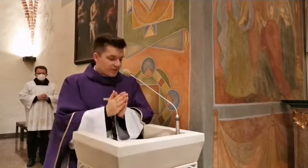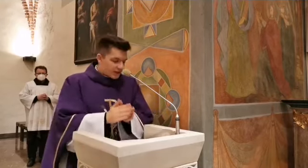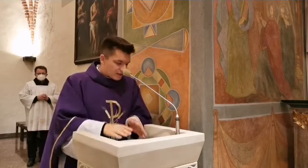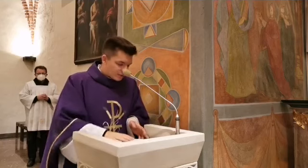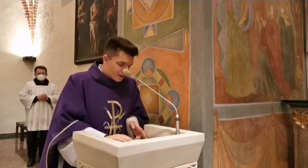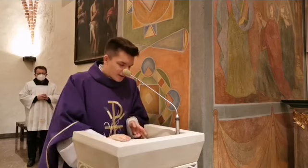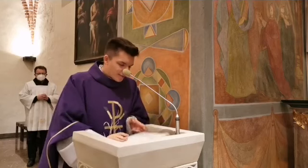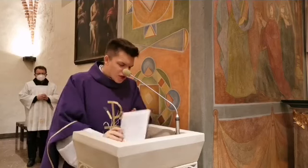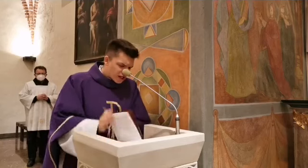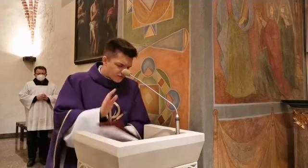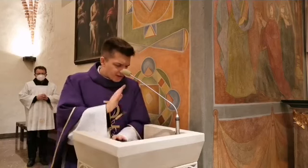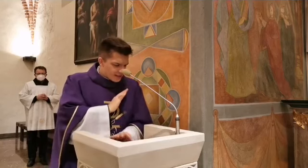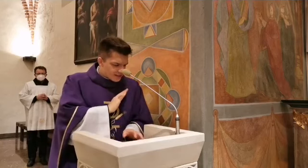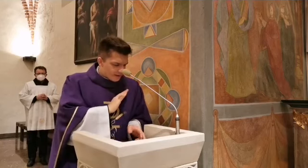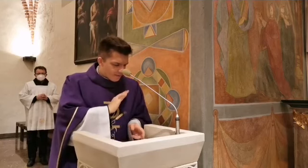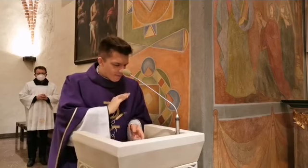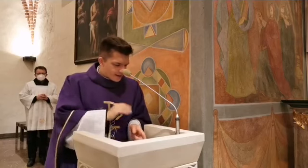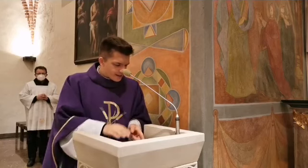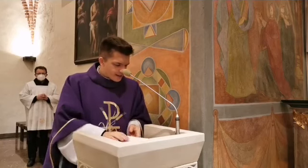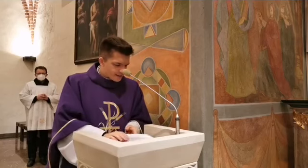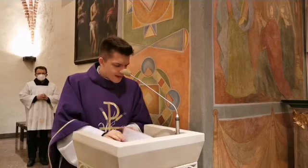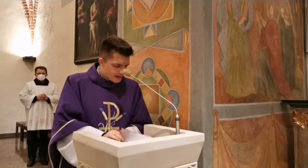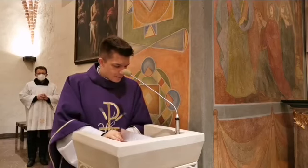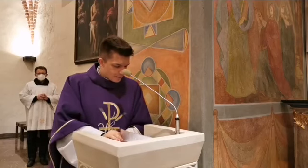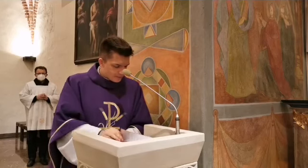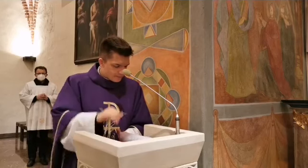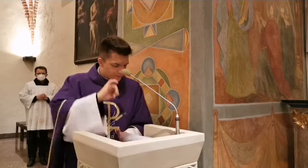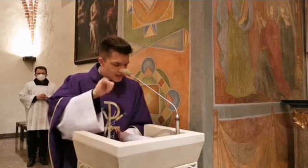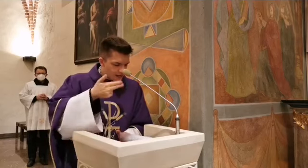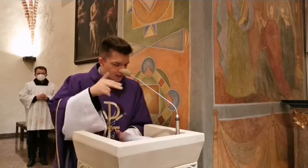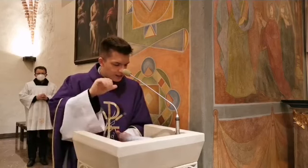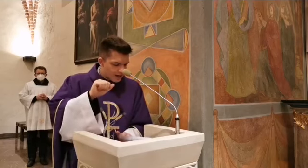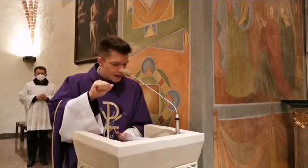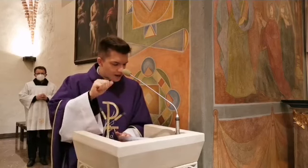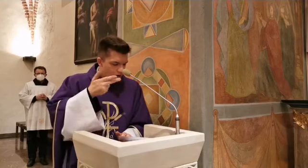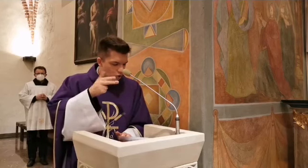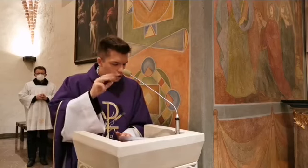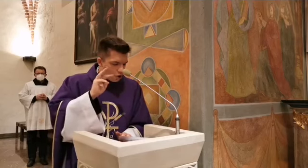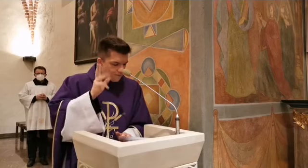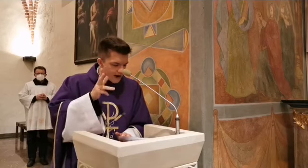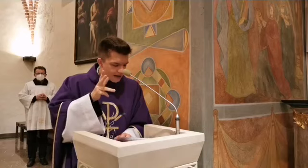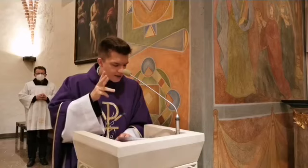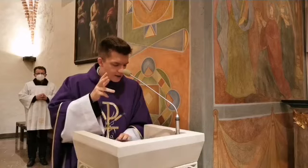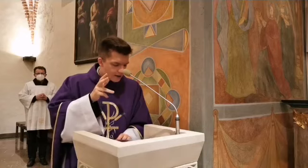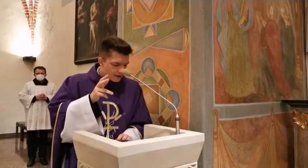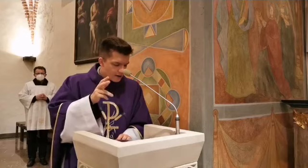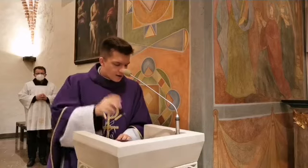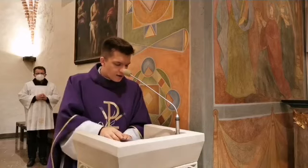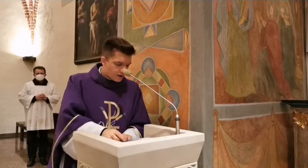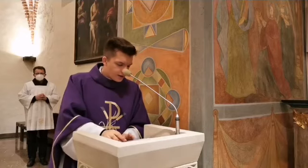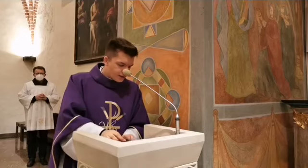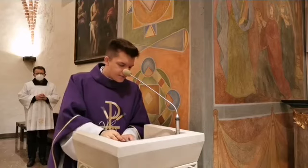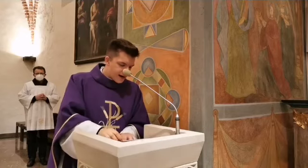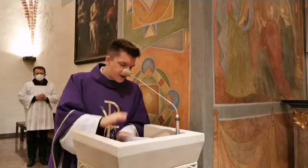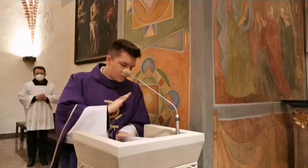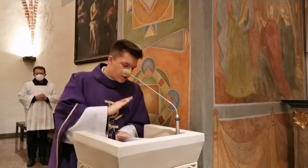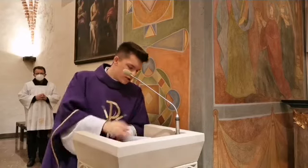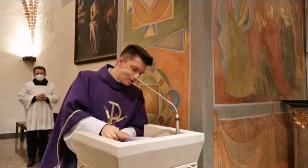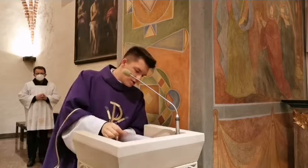Módlmy się w intencji, której ta msza święta jest sprawowana, za zmarłych Janinę Nowa